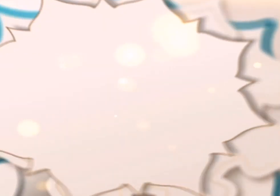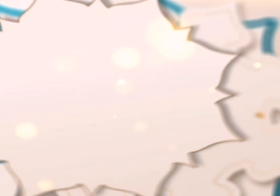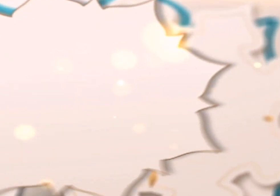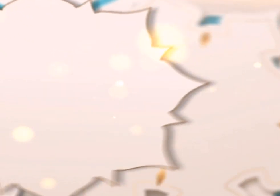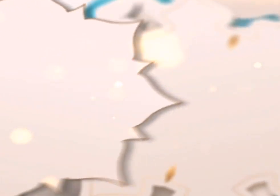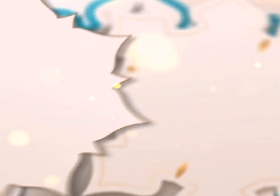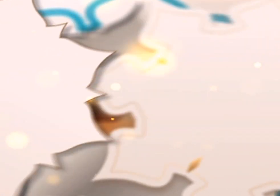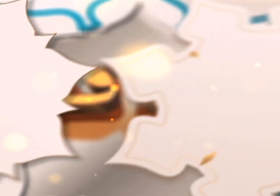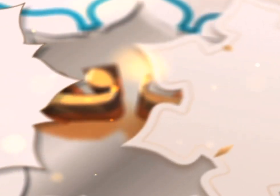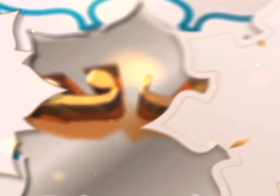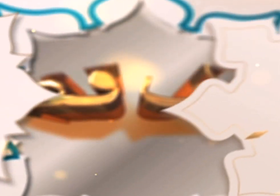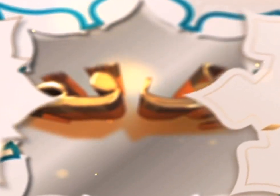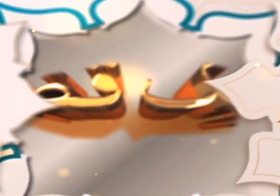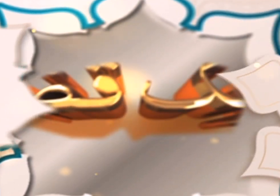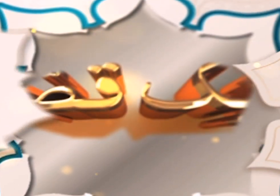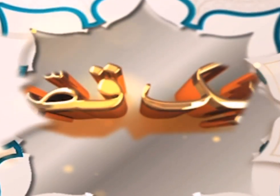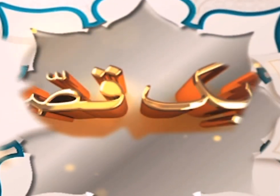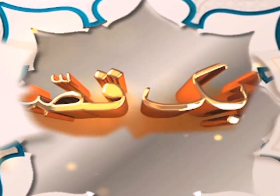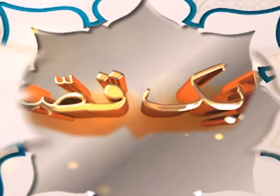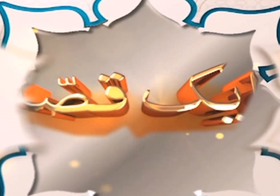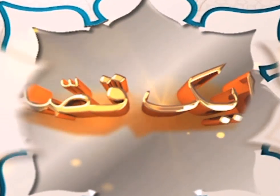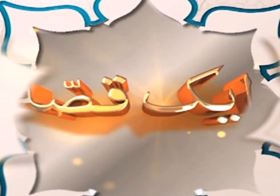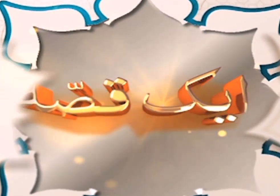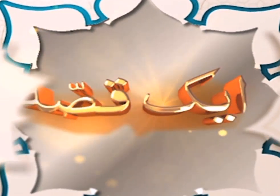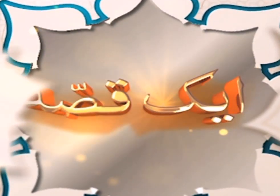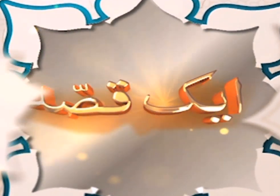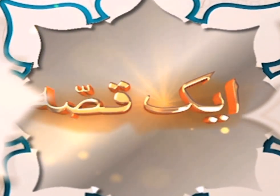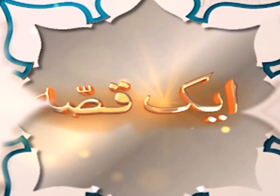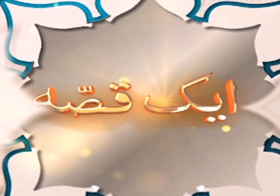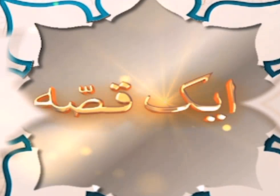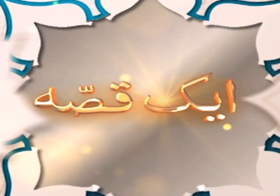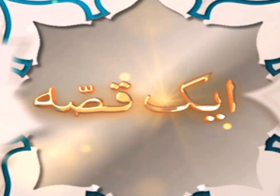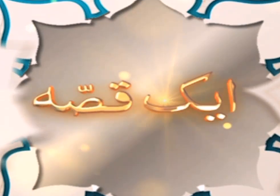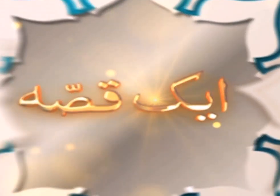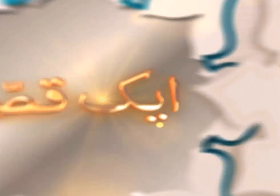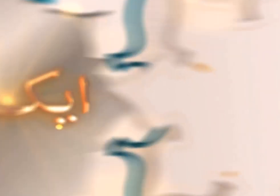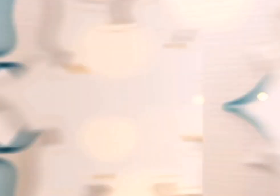ملتا ہے در سے آخرت ان